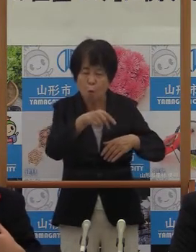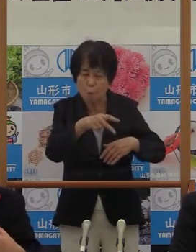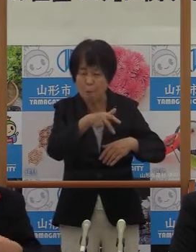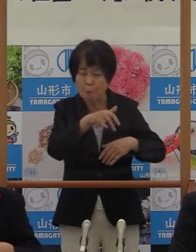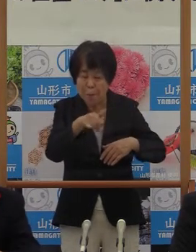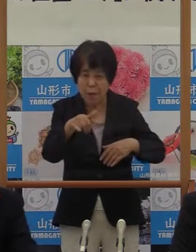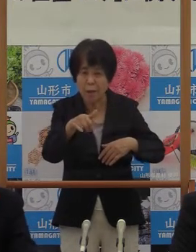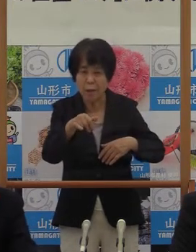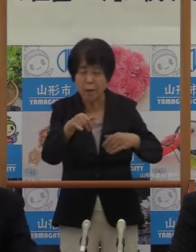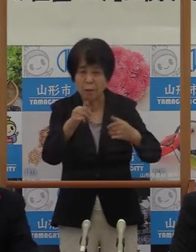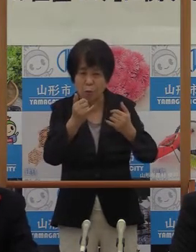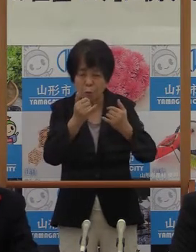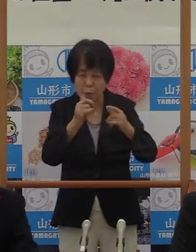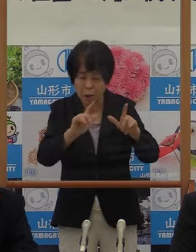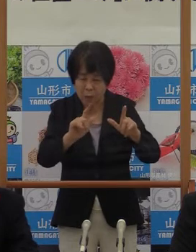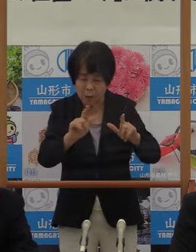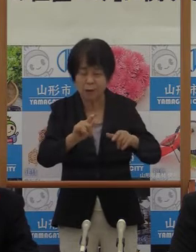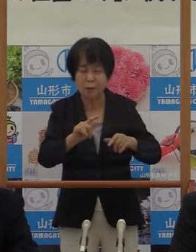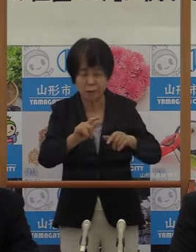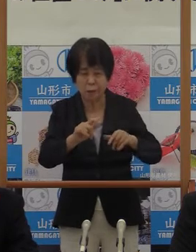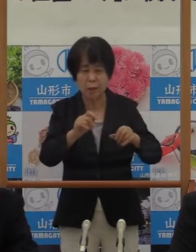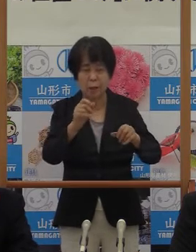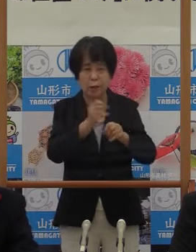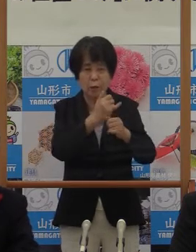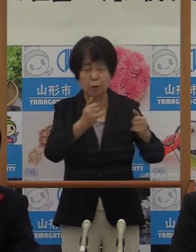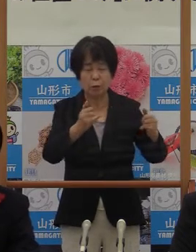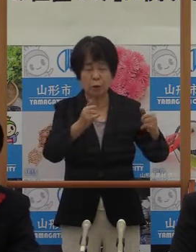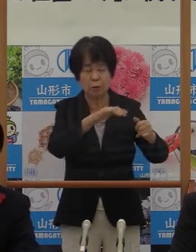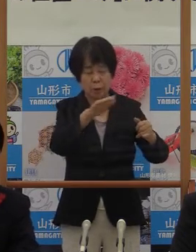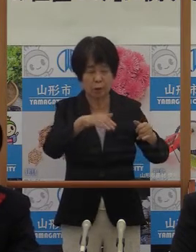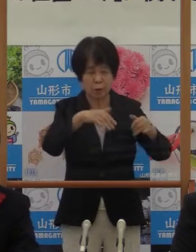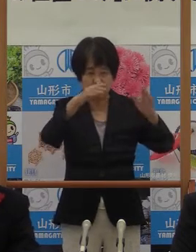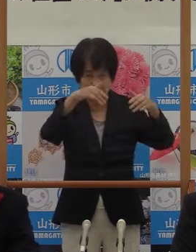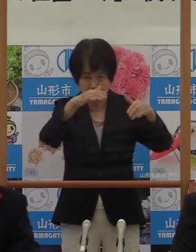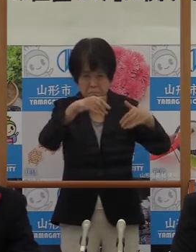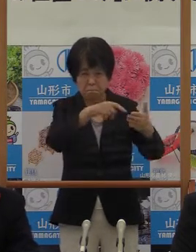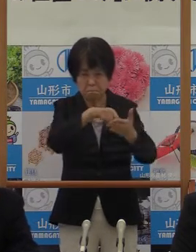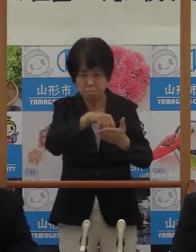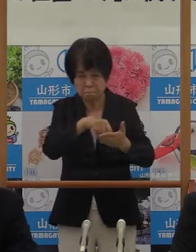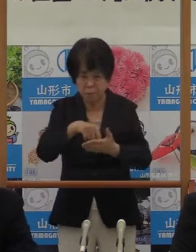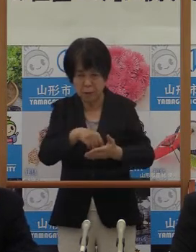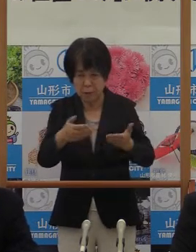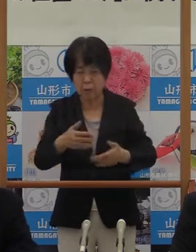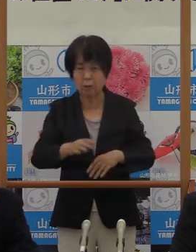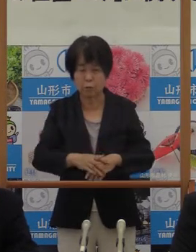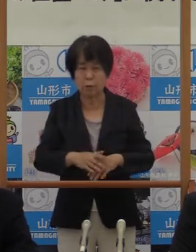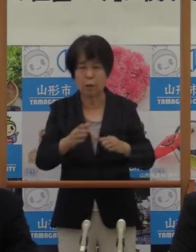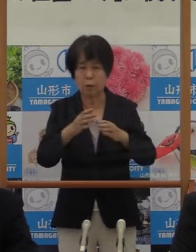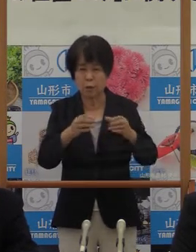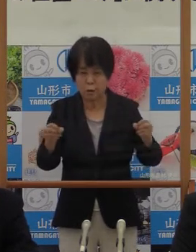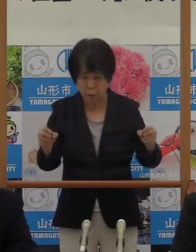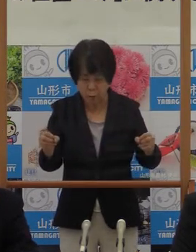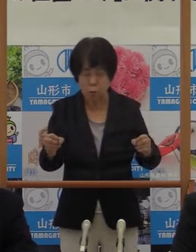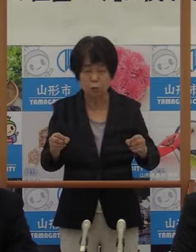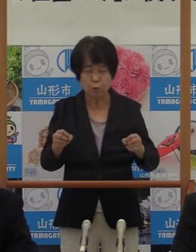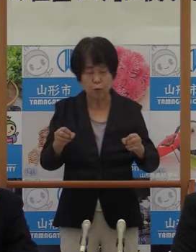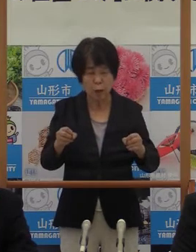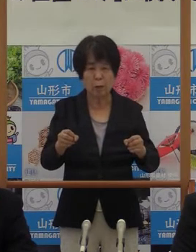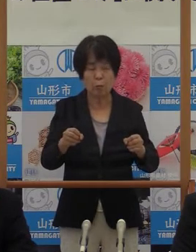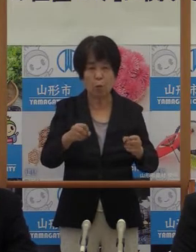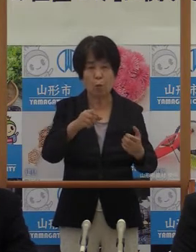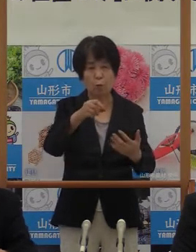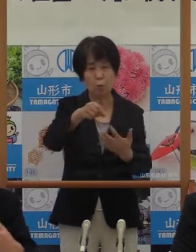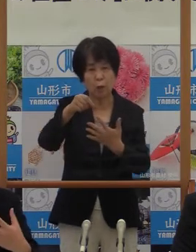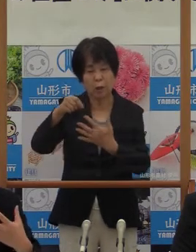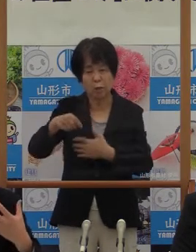から応募いただくというケースが多いんですが、今全国で取り入れられ始めているこのサウンディング型市場調査というのは